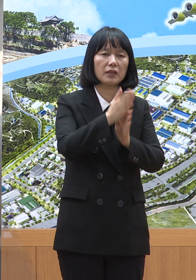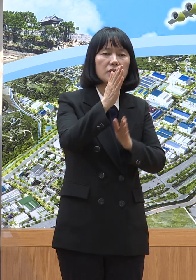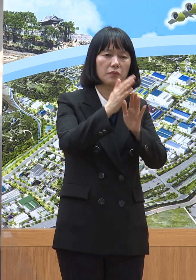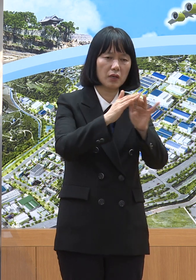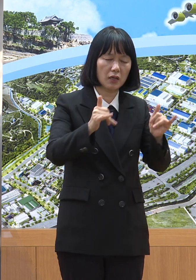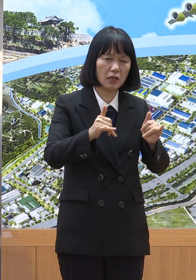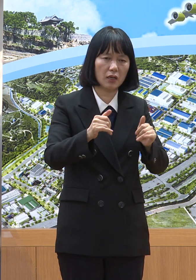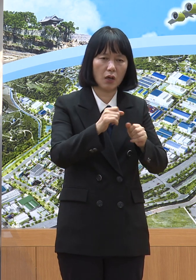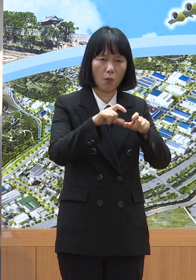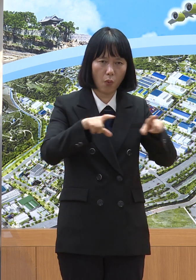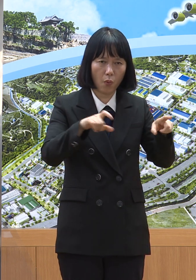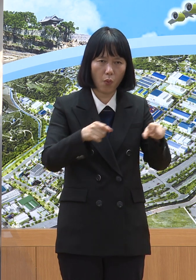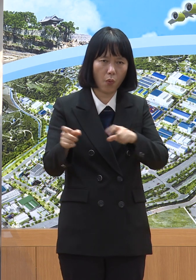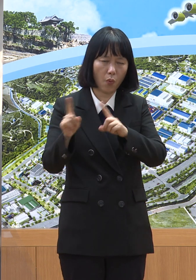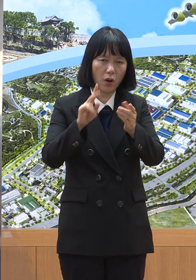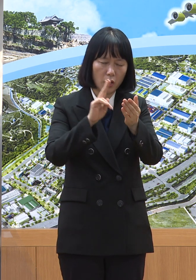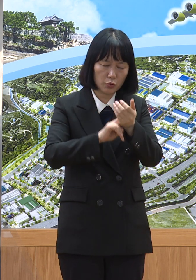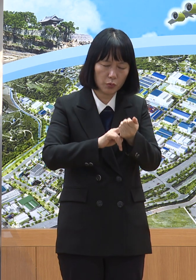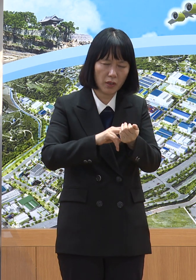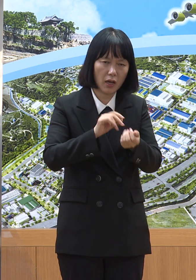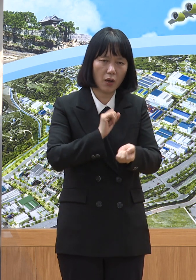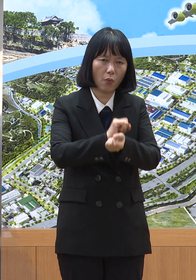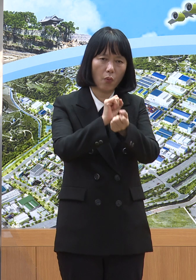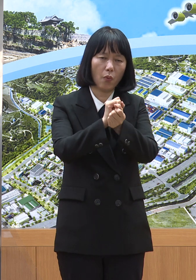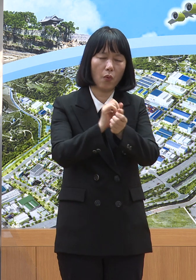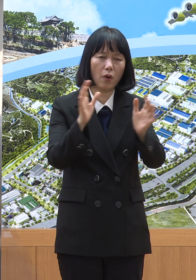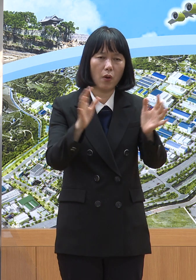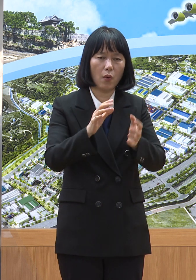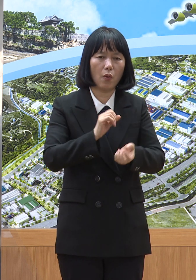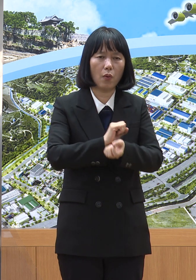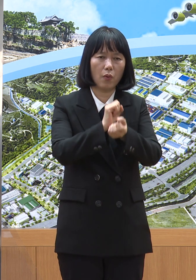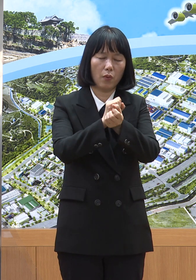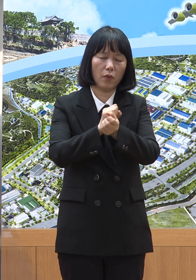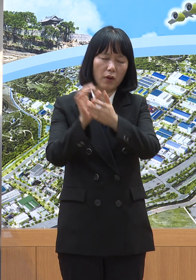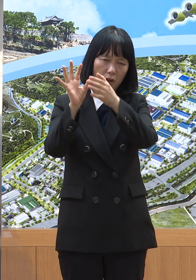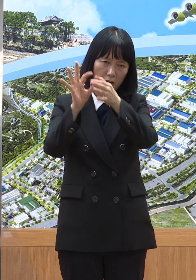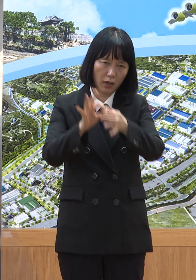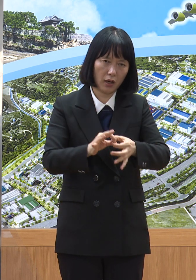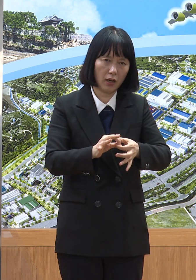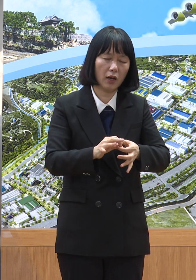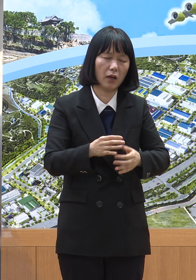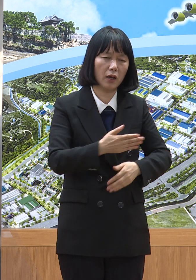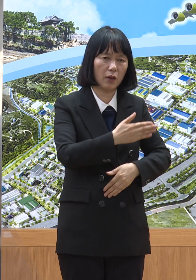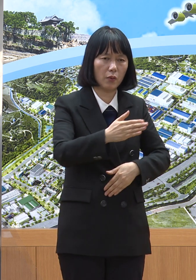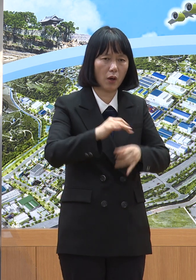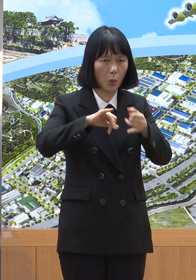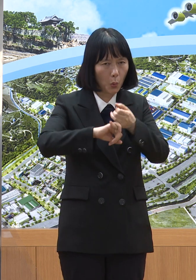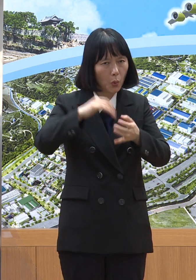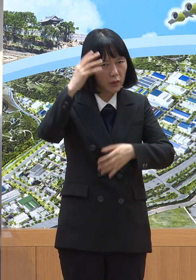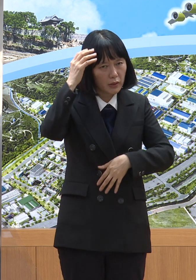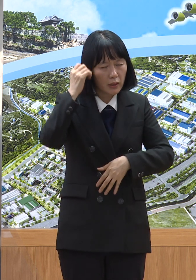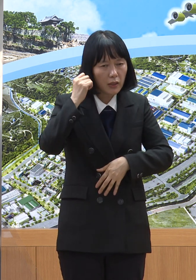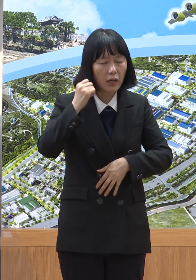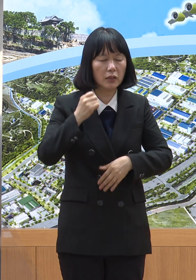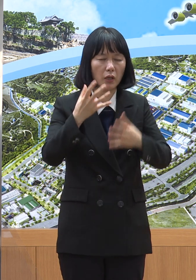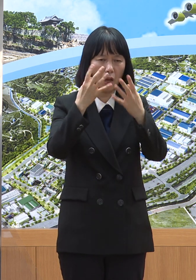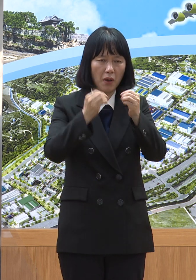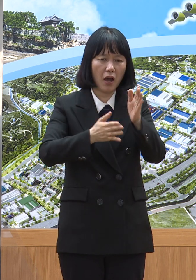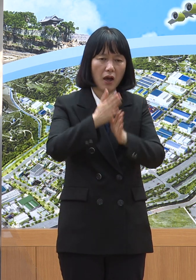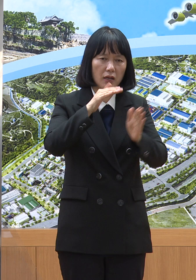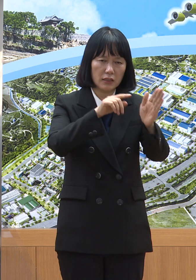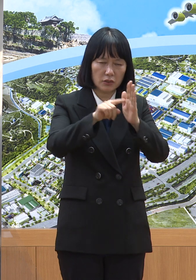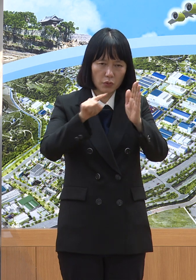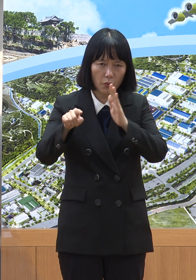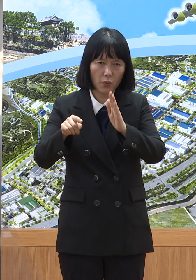시민들께서는 일상 속의 숨은 감염이 집단 감염으로 이어질 수 있다는 점을 명심하시어 다중이용시설은